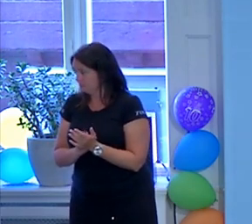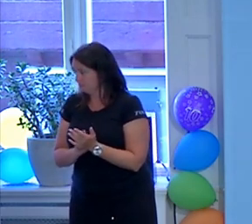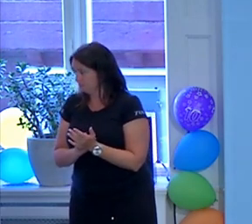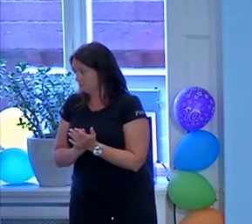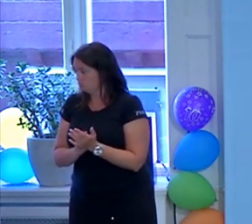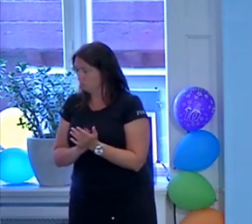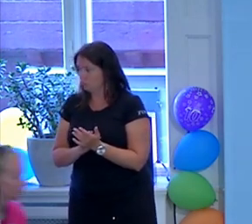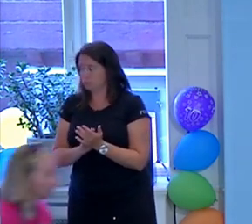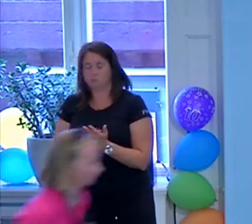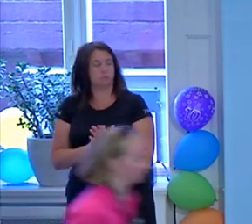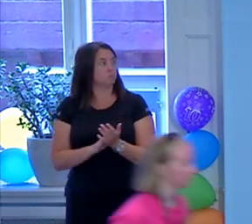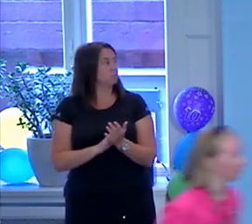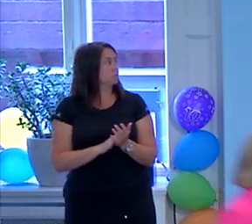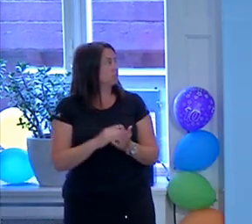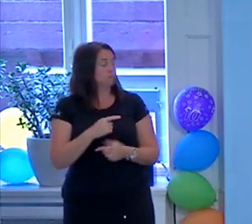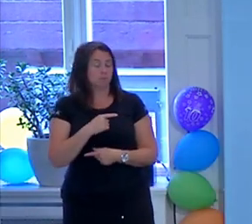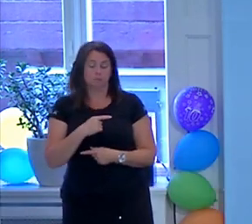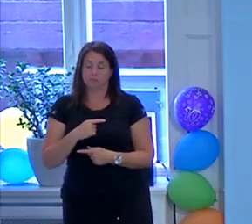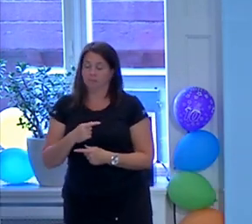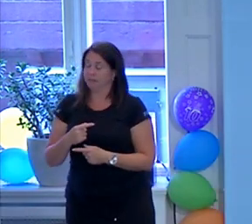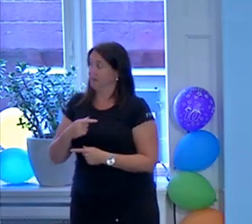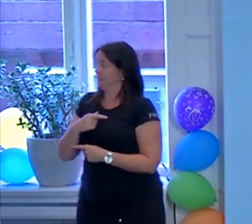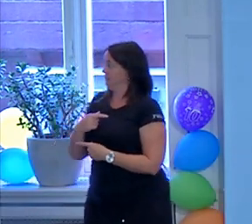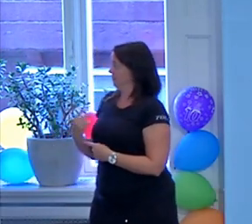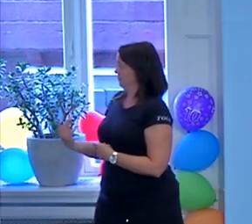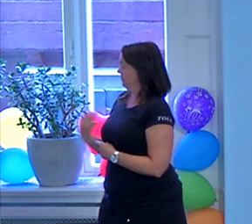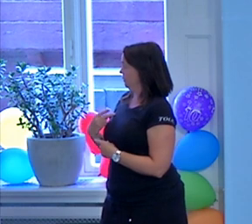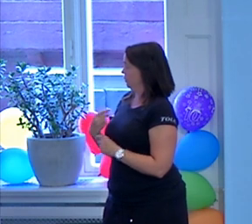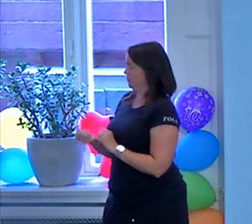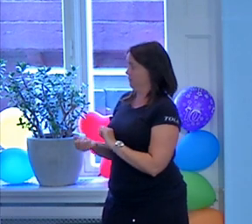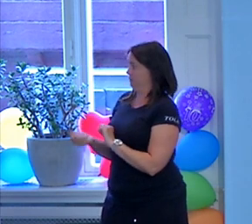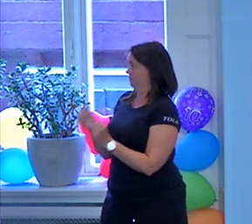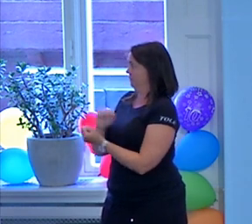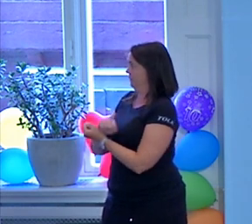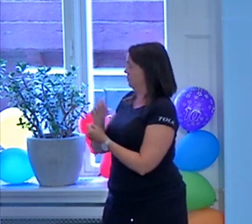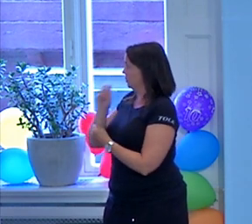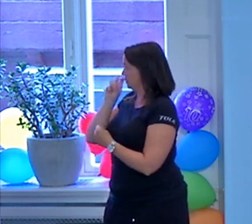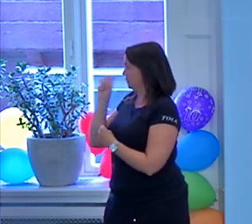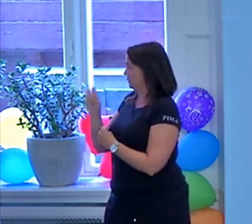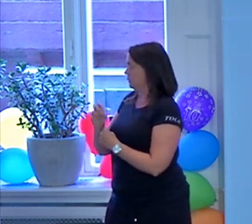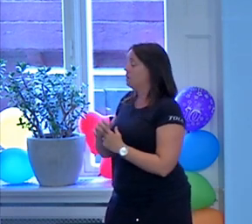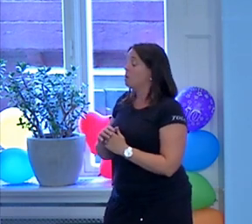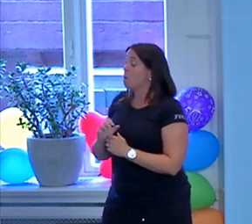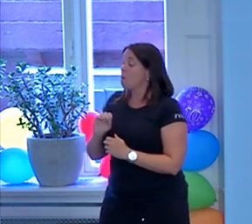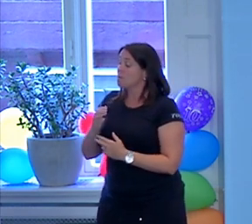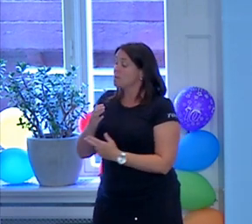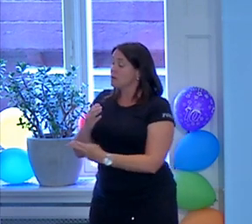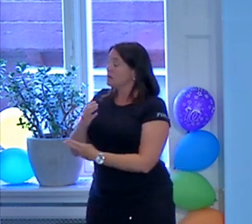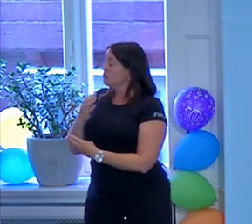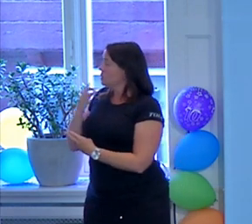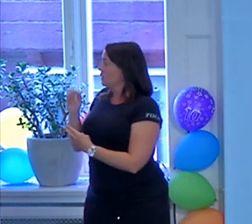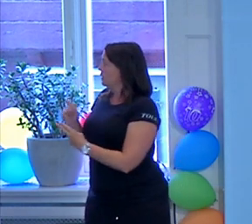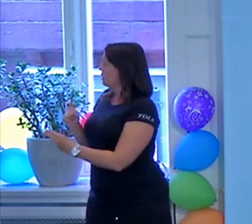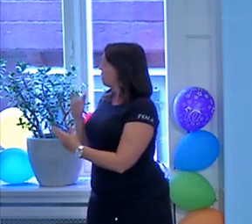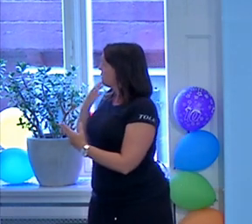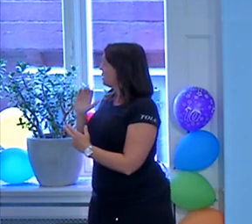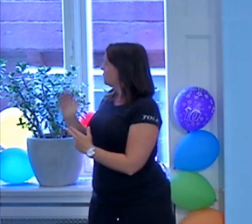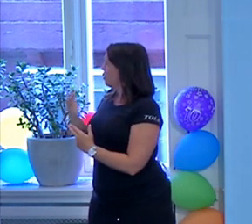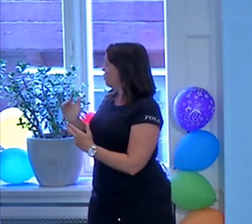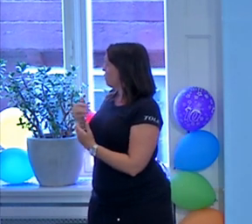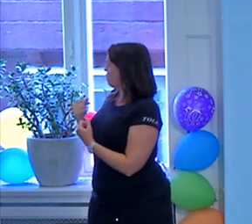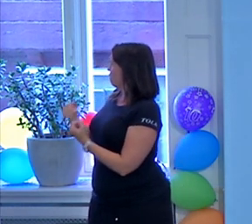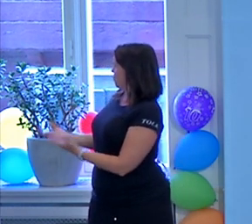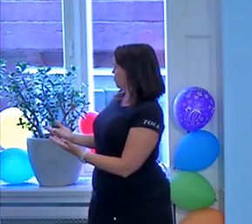Ja, du inledde ju med att vända på steken, Lund fråga. Och om man nu säger så här, vad har Lund fått för svar, Filip? Vad tycker